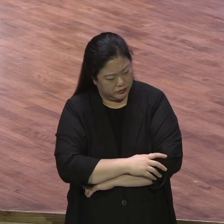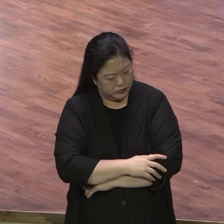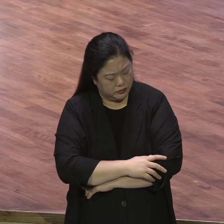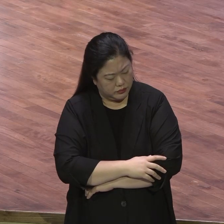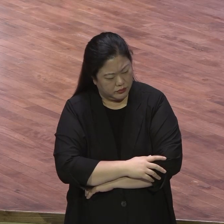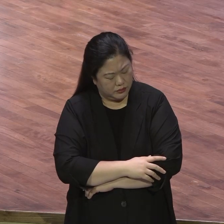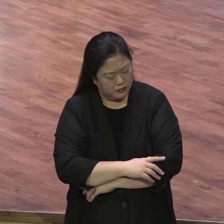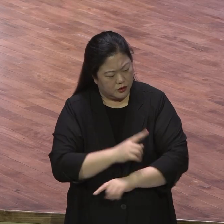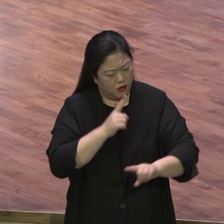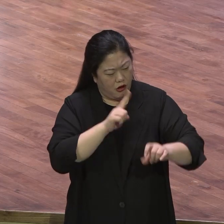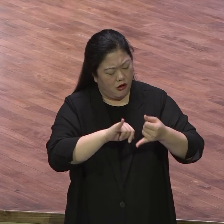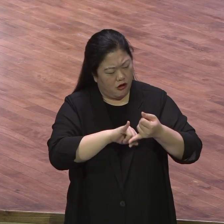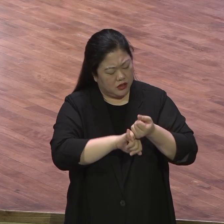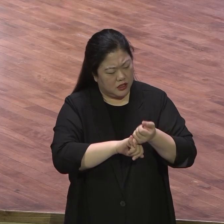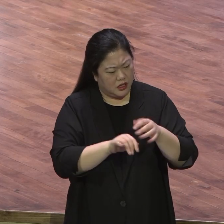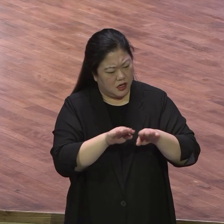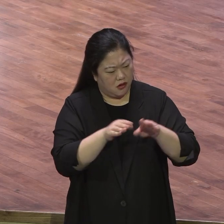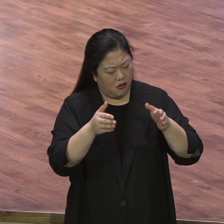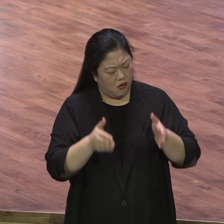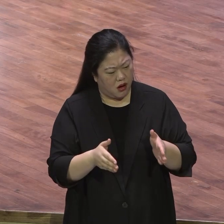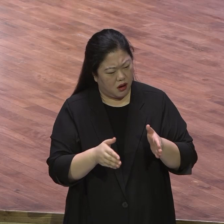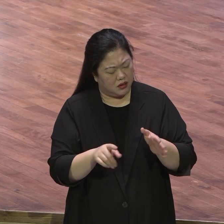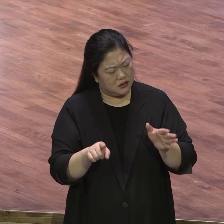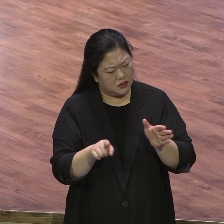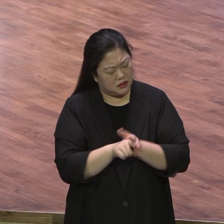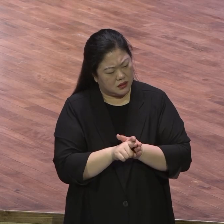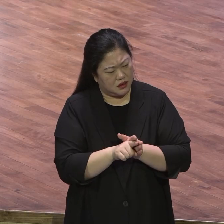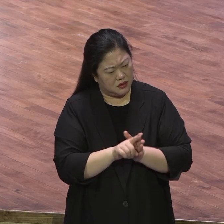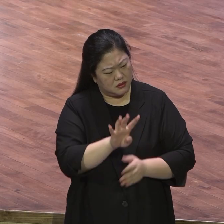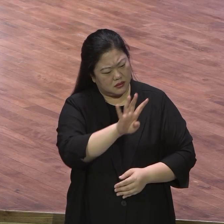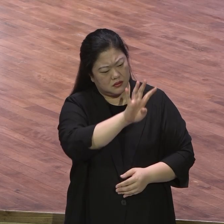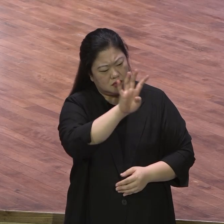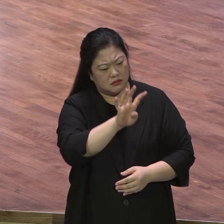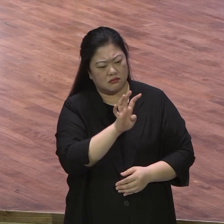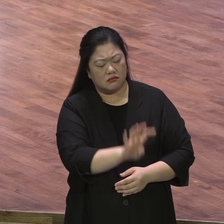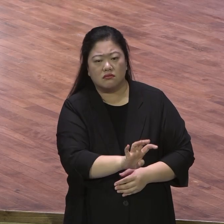신앙이었어요. 아니 이게 무슨 말입니까?